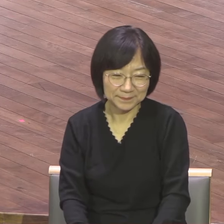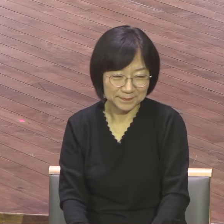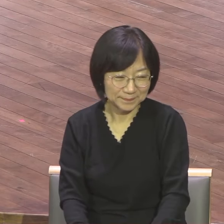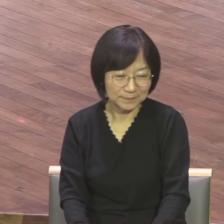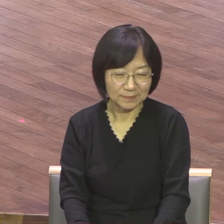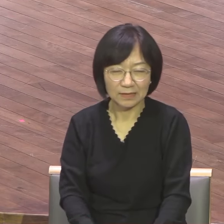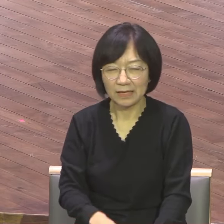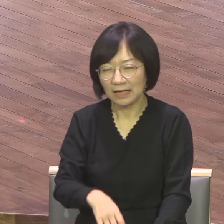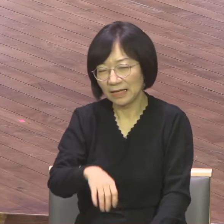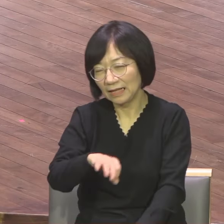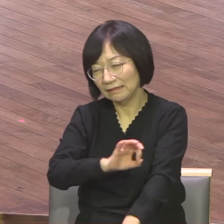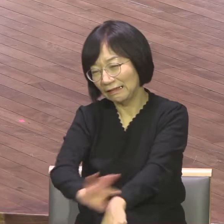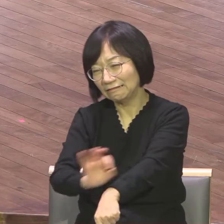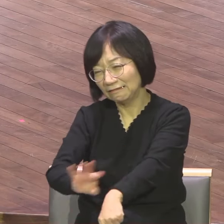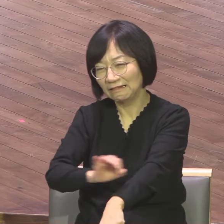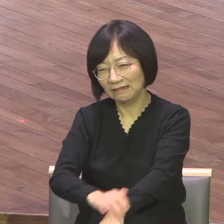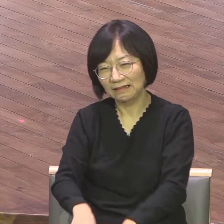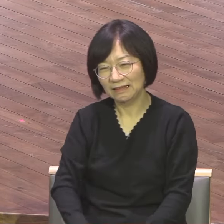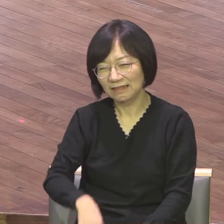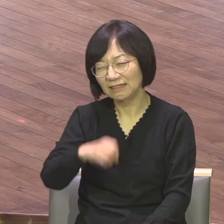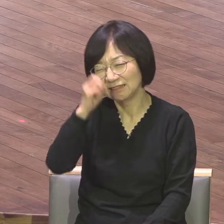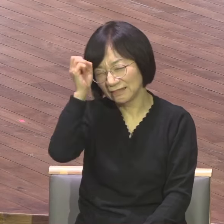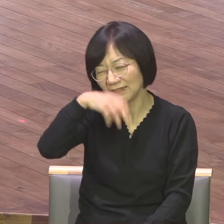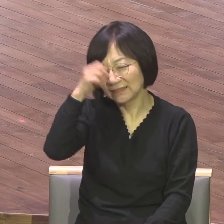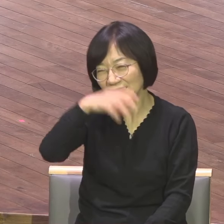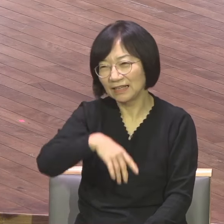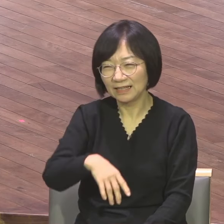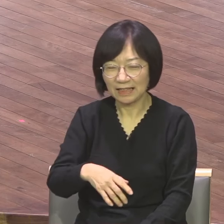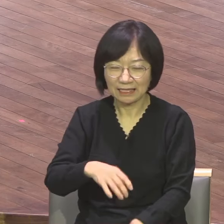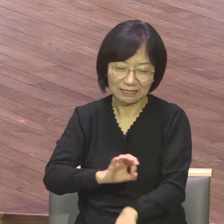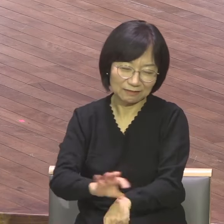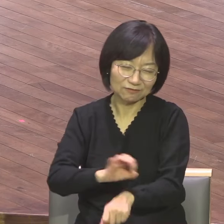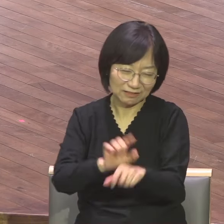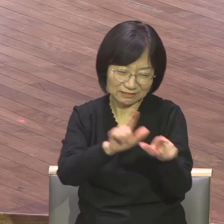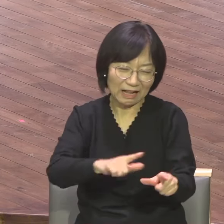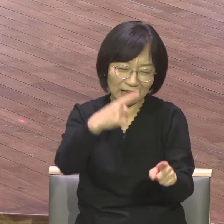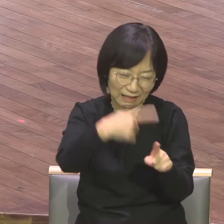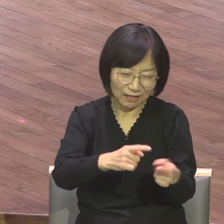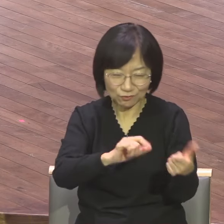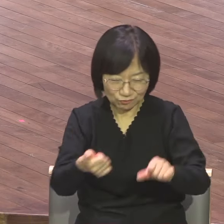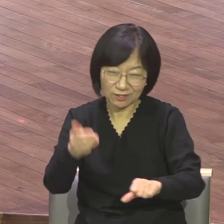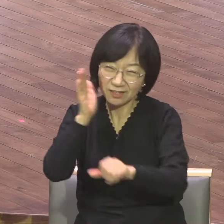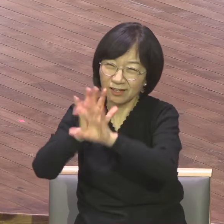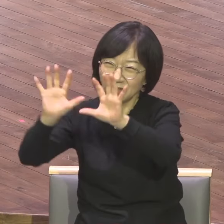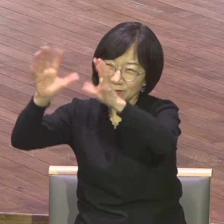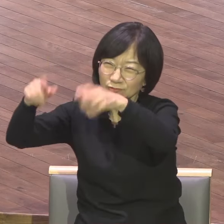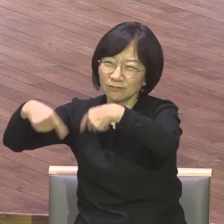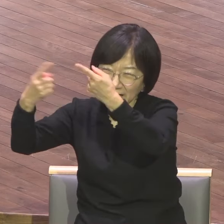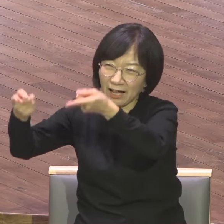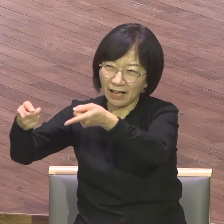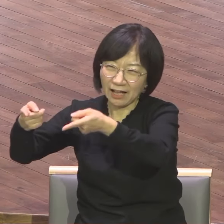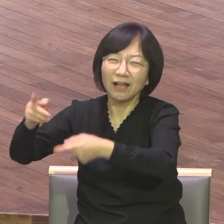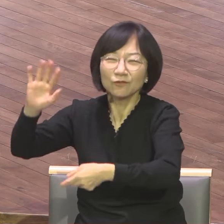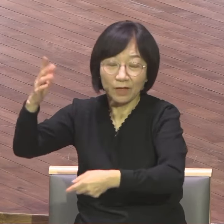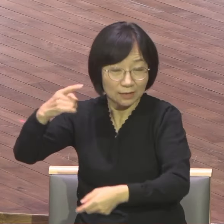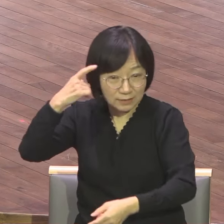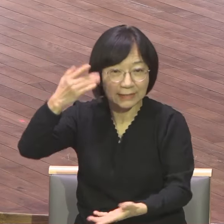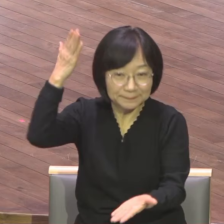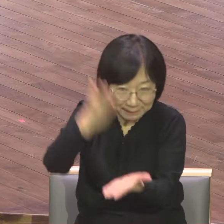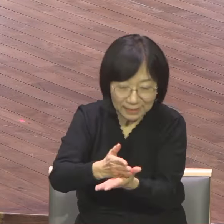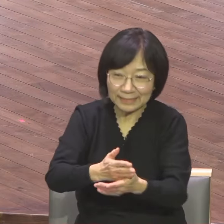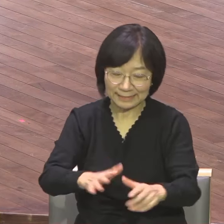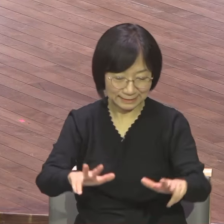하지 마세요. 빌어먹을 세상 죽어 천당에나 가자가 아니에요. 지금 살아계신 그리스도예요.